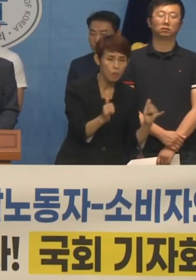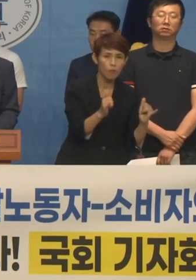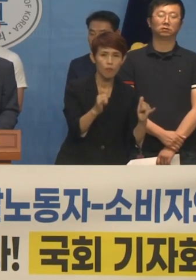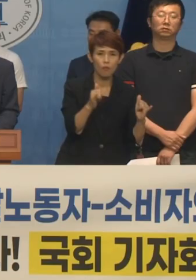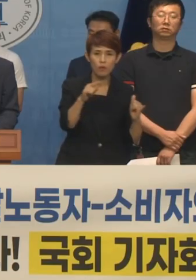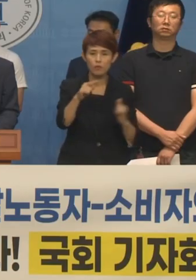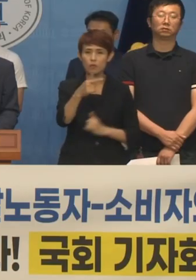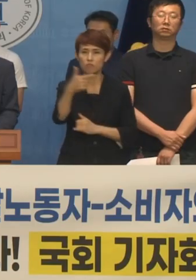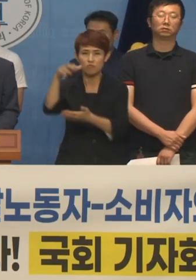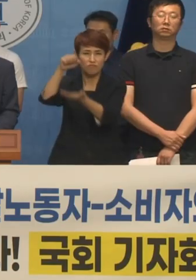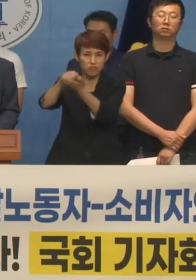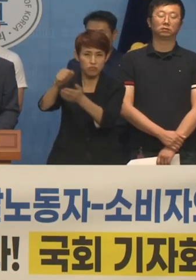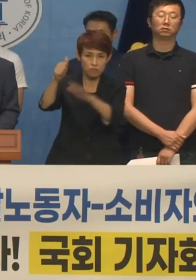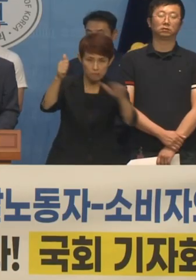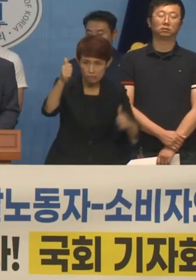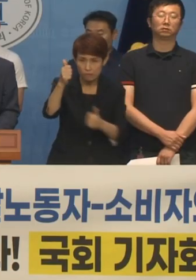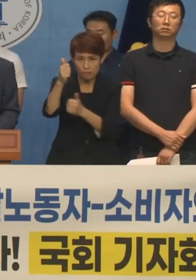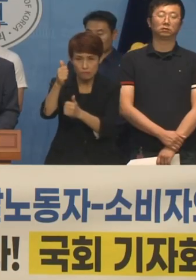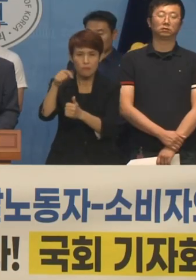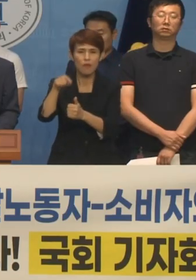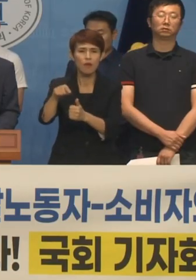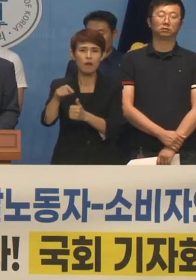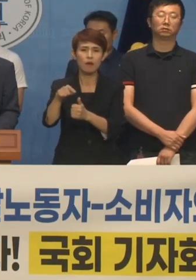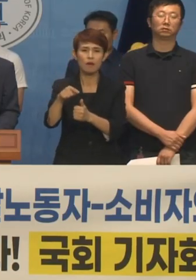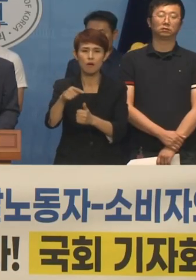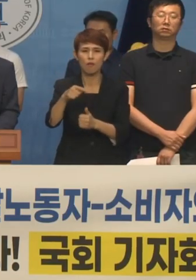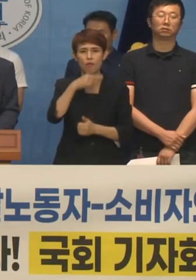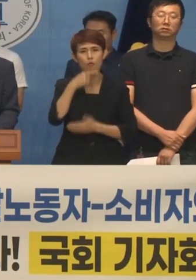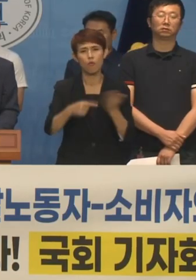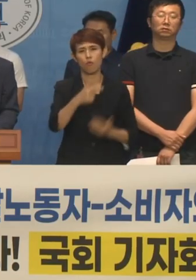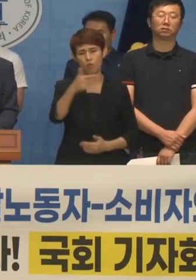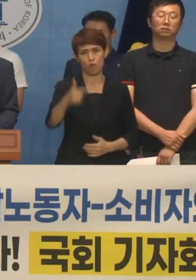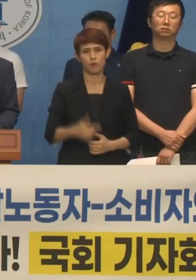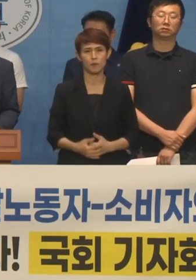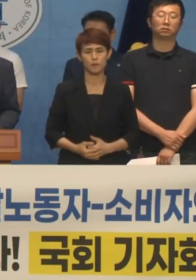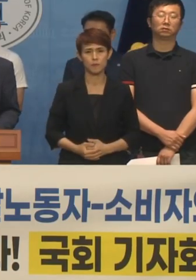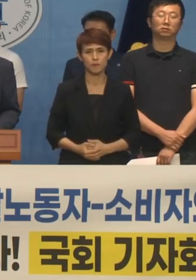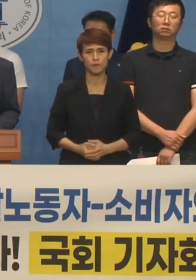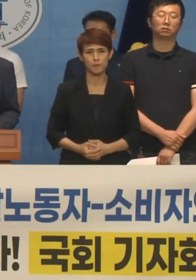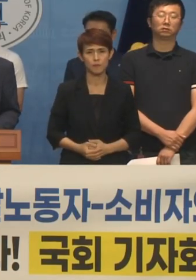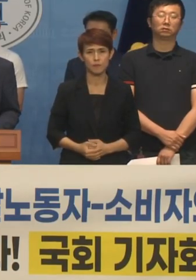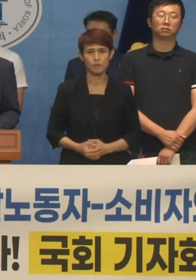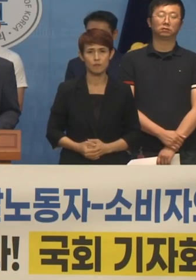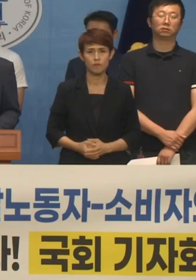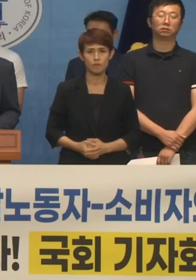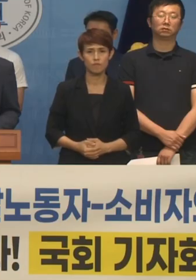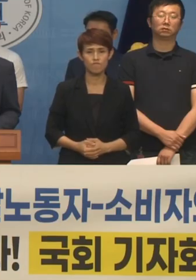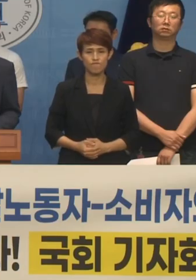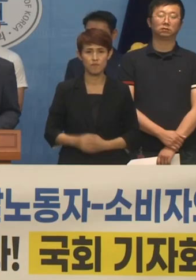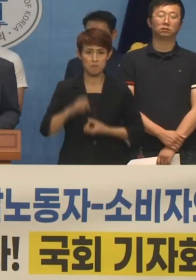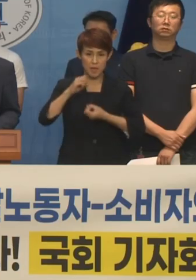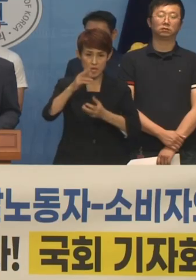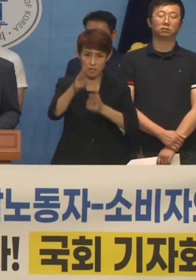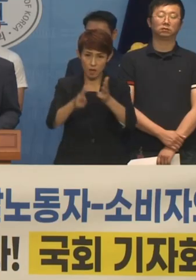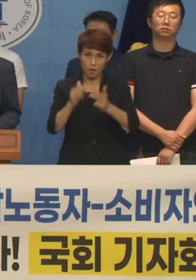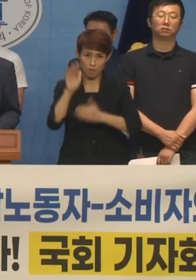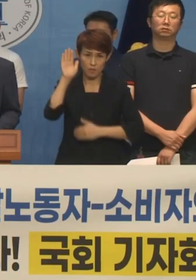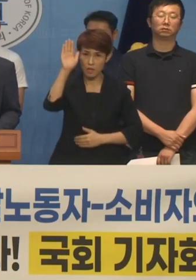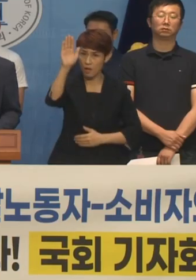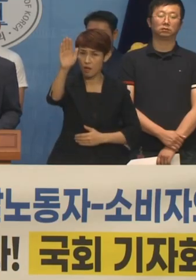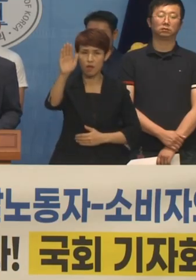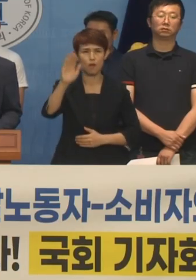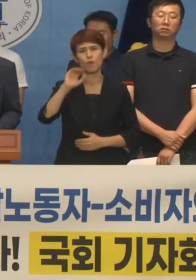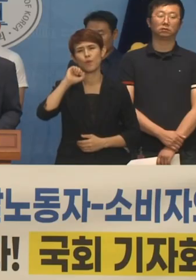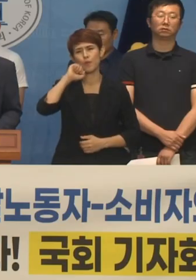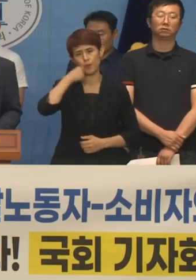플랫폼에 종속되어 역마진까지 감내해야 하는 상황이 되었습니다. 이대로는 배달 산업의 미래를 보장할